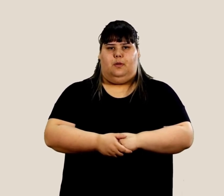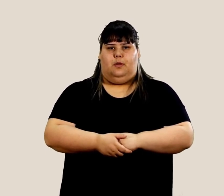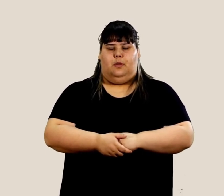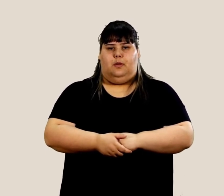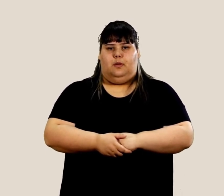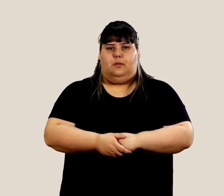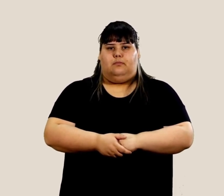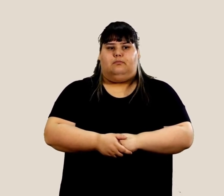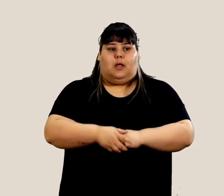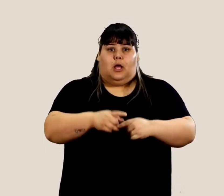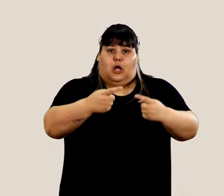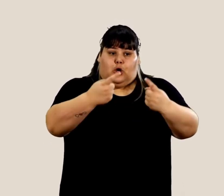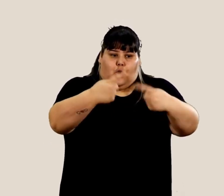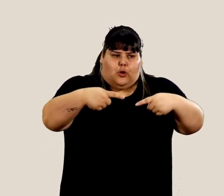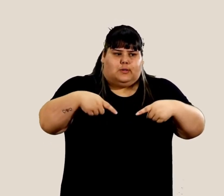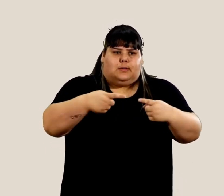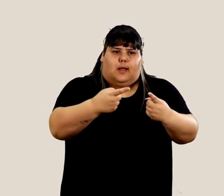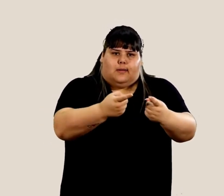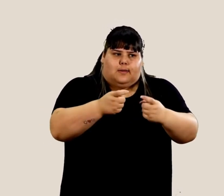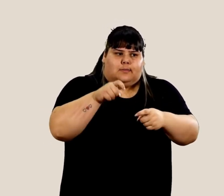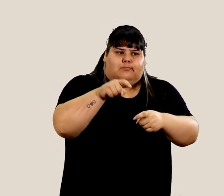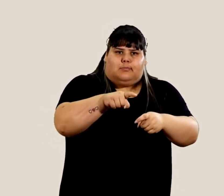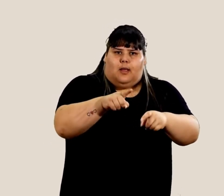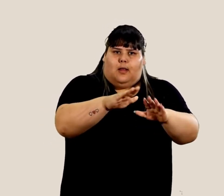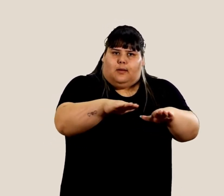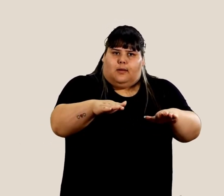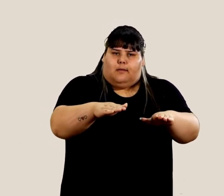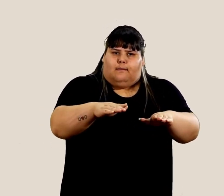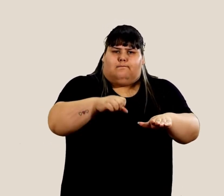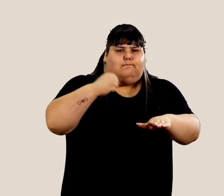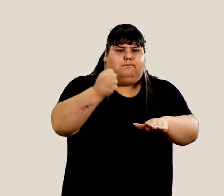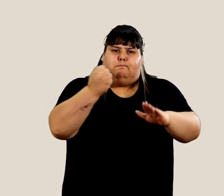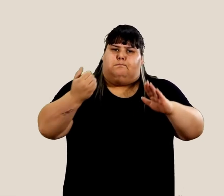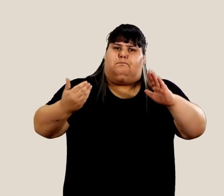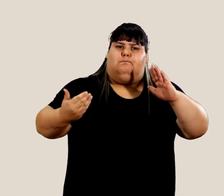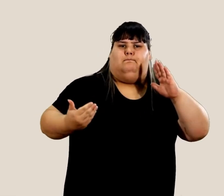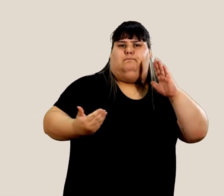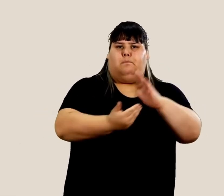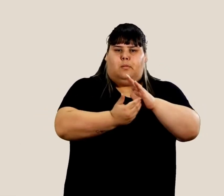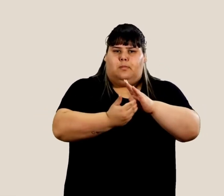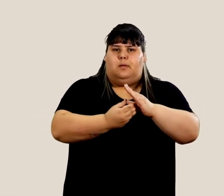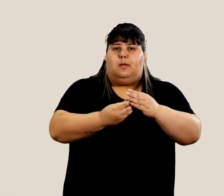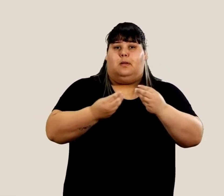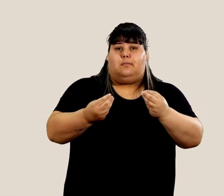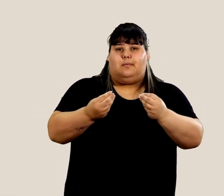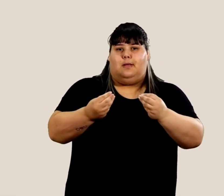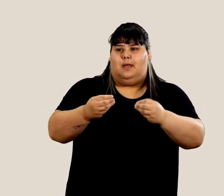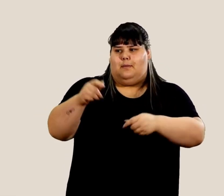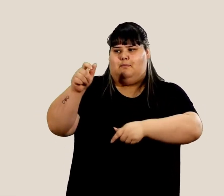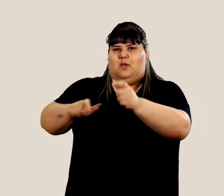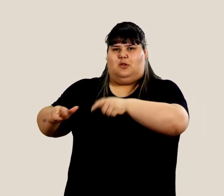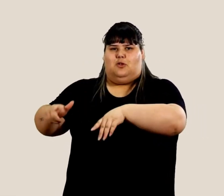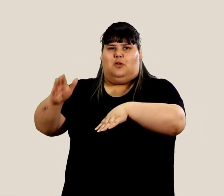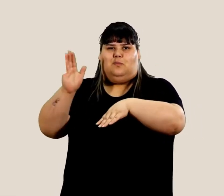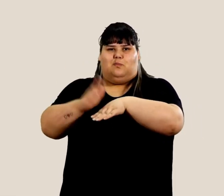El interés superior del niño debe ser el principio rector de quienes tienen